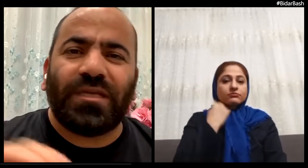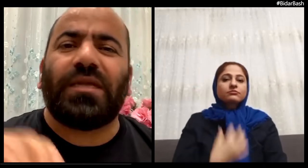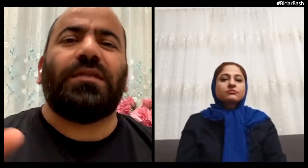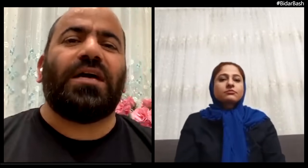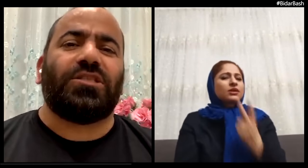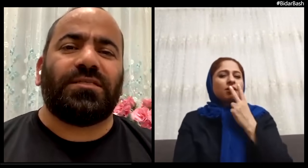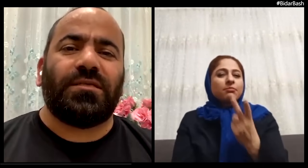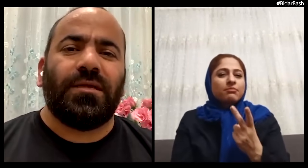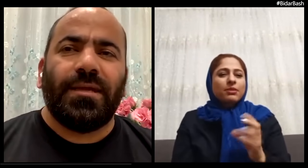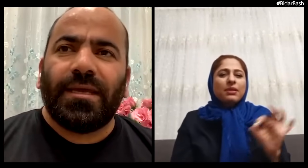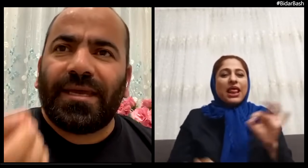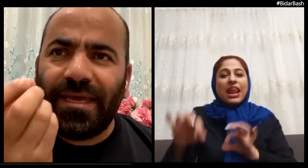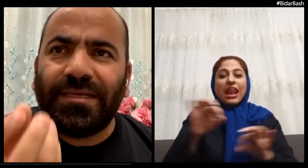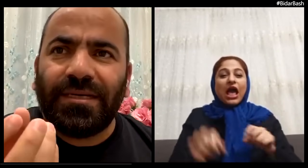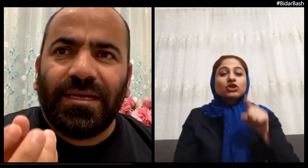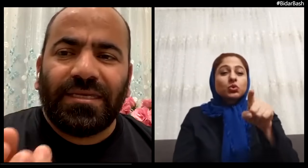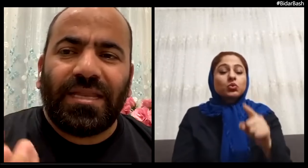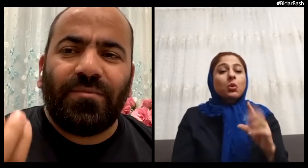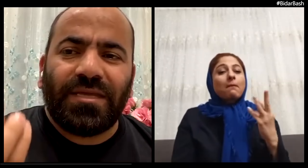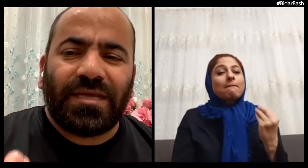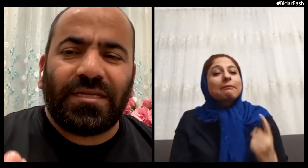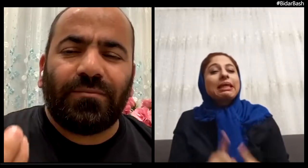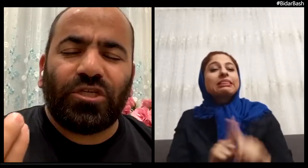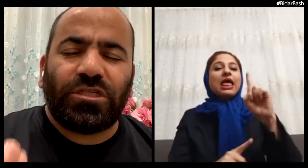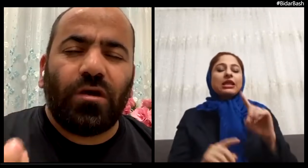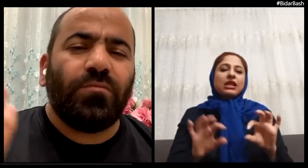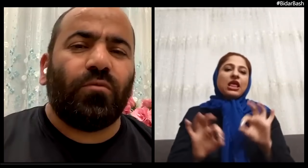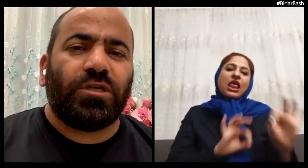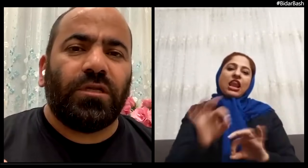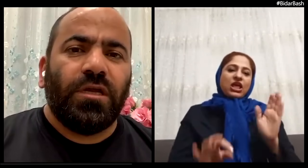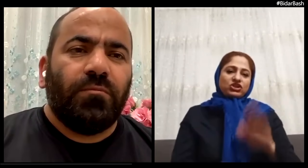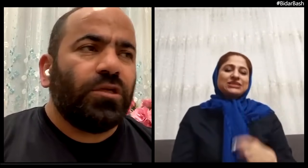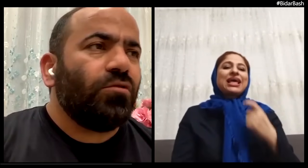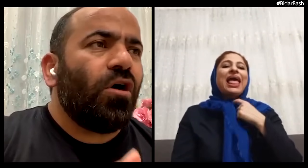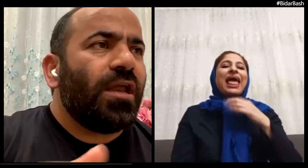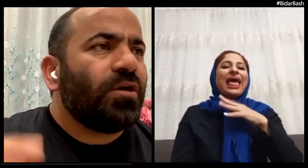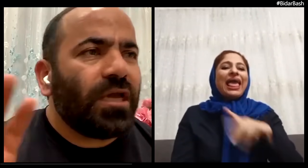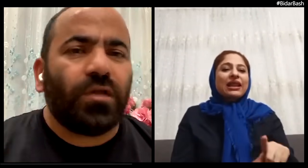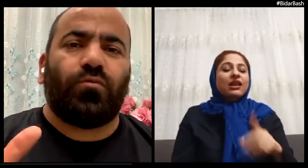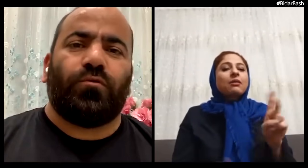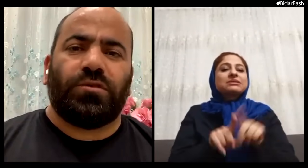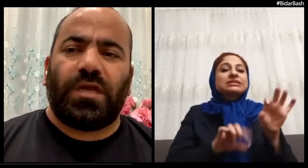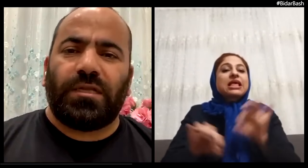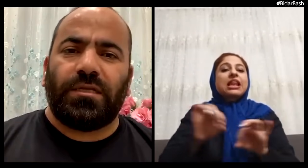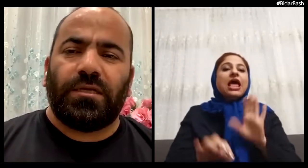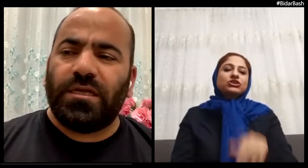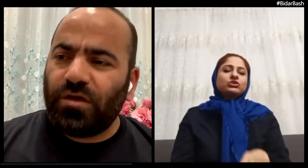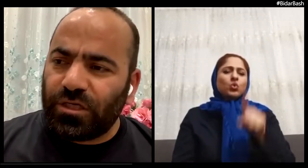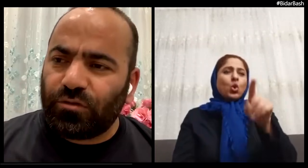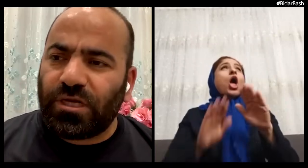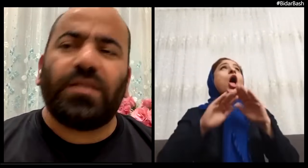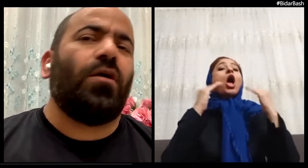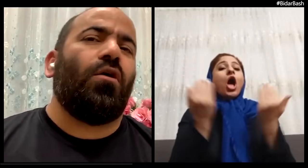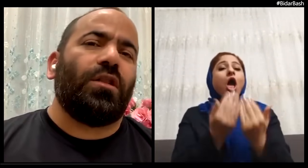تو بهترین نقشه است، خیر یعنی بهترین پیشنهاد ممکن. میگه تو عالمو خیلی خوب درست کردی، این